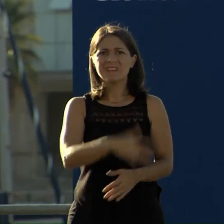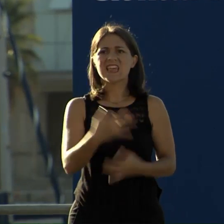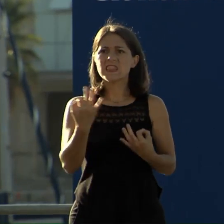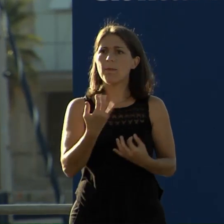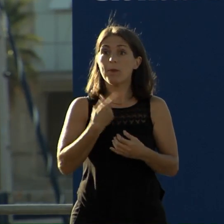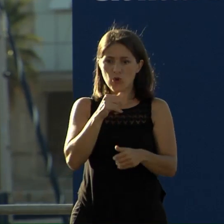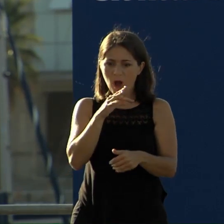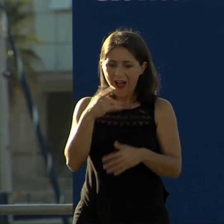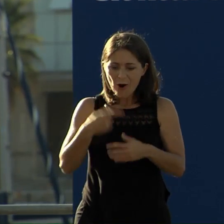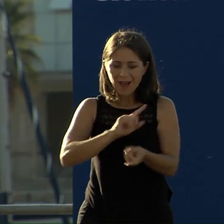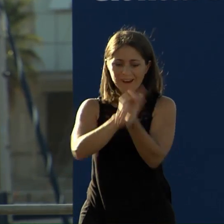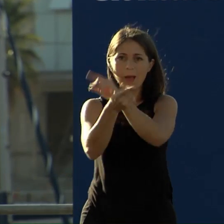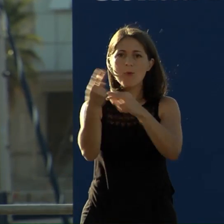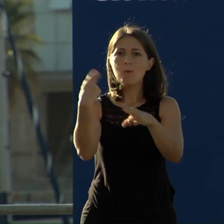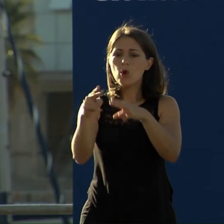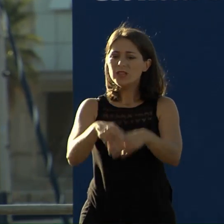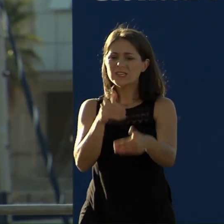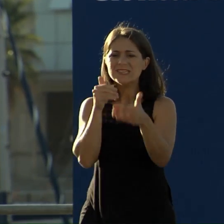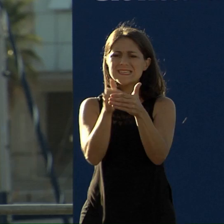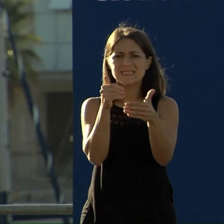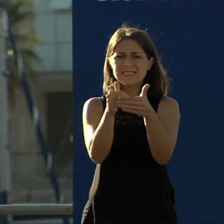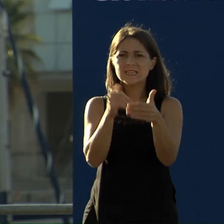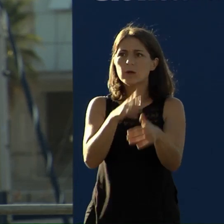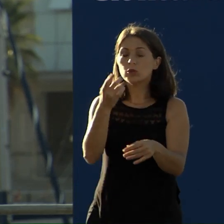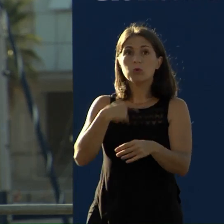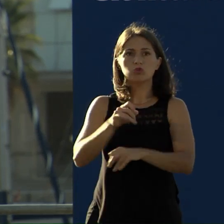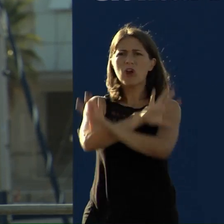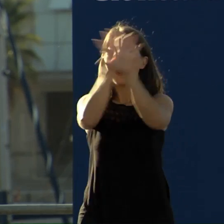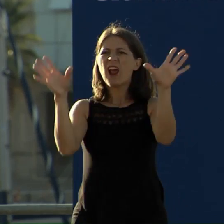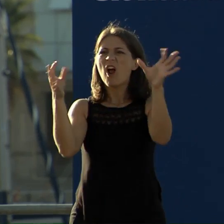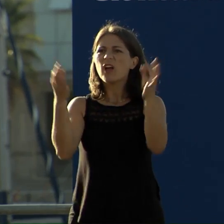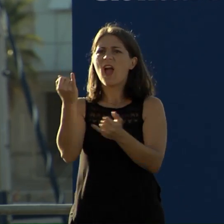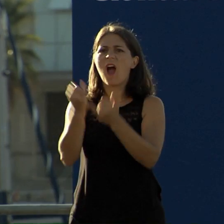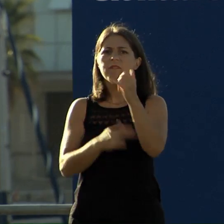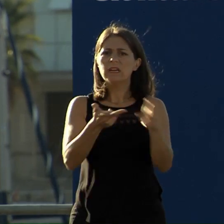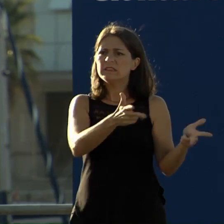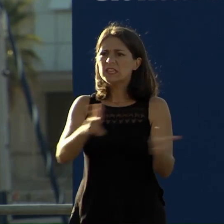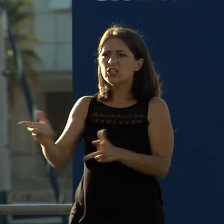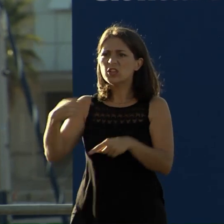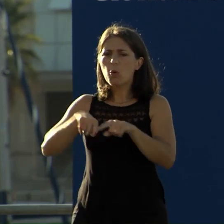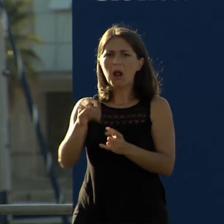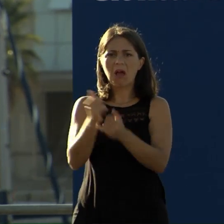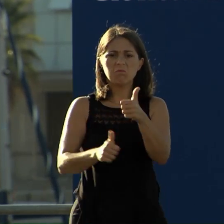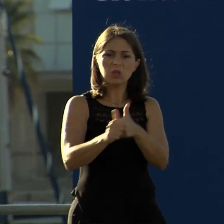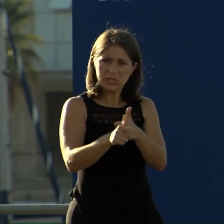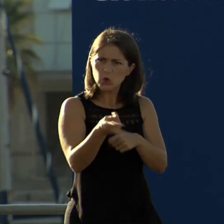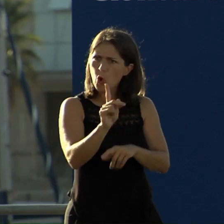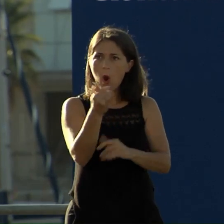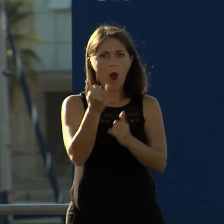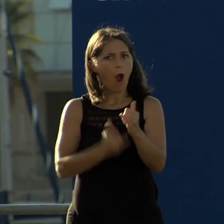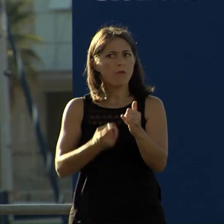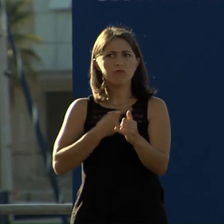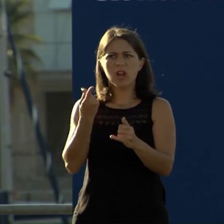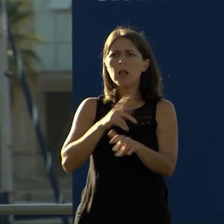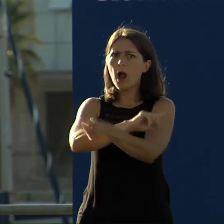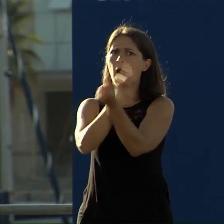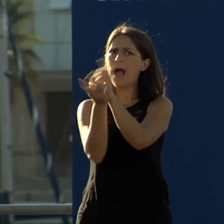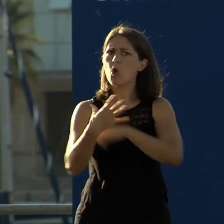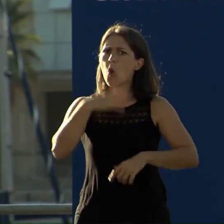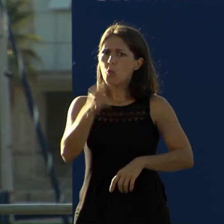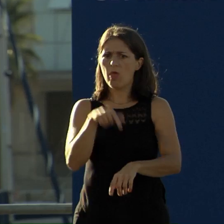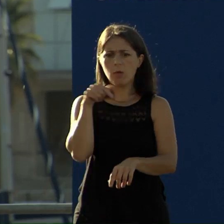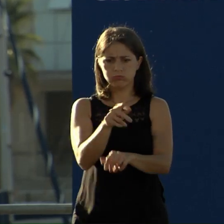más cerca del cambio político porque teníamos claro que no hay siglas que estén por encima de la posibilidad del cambio.